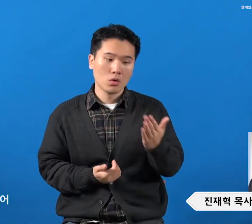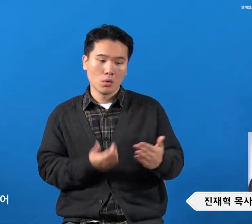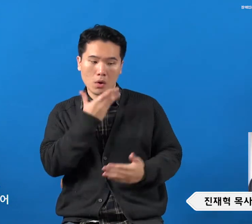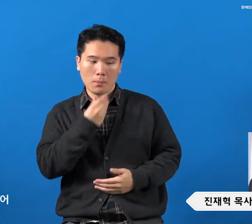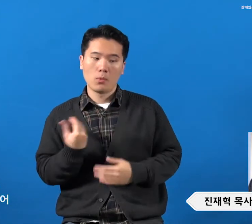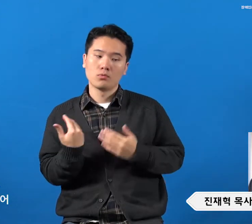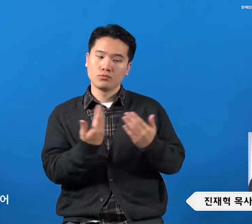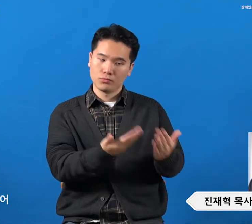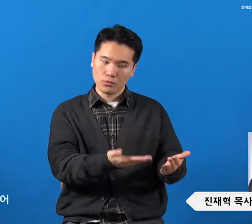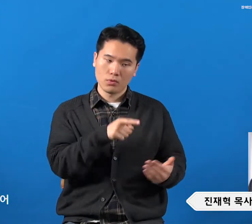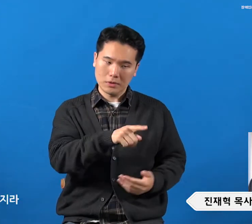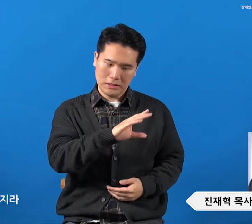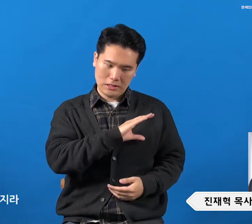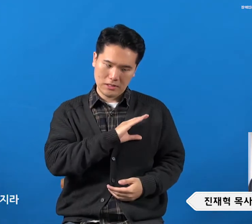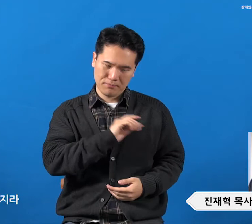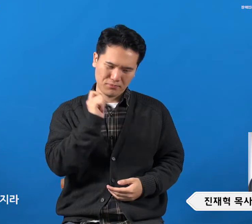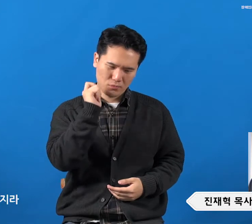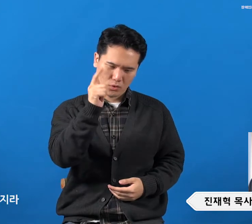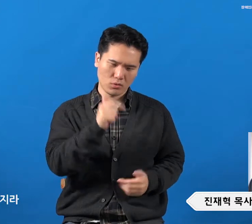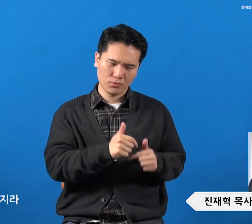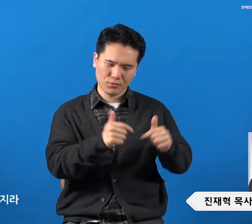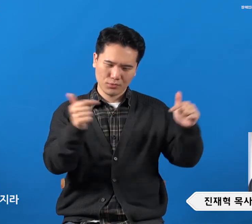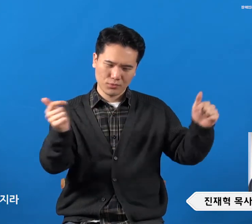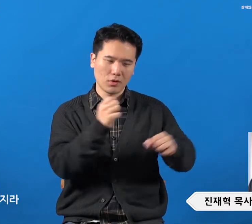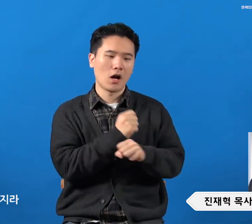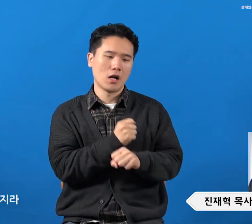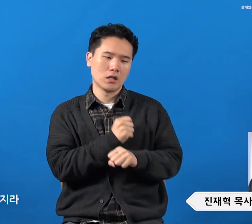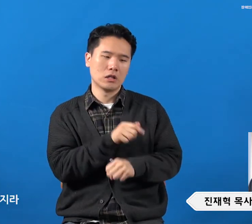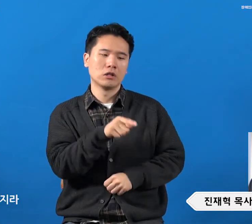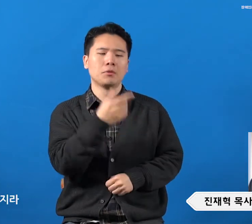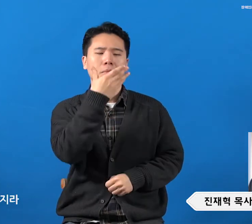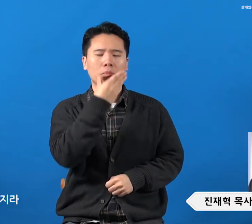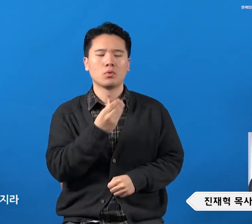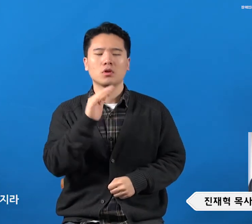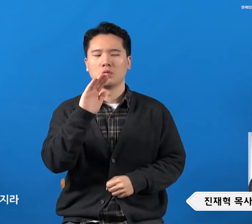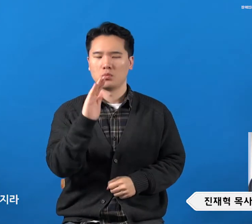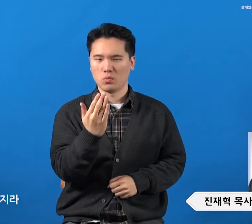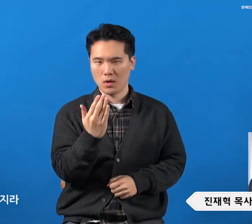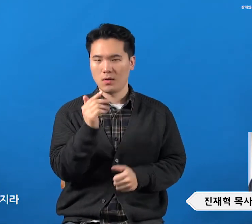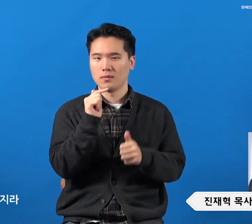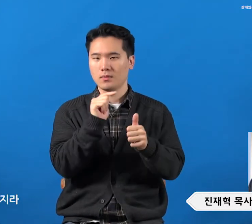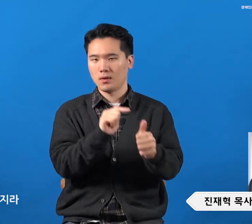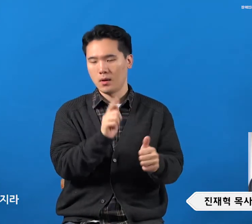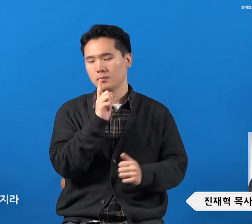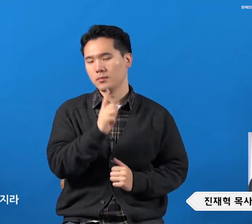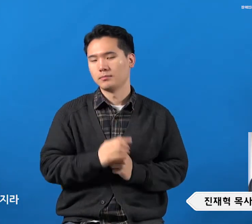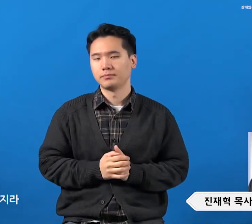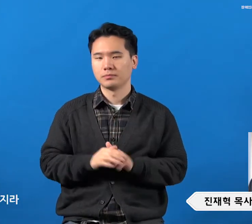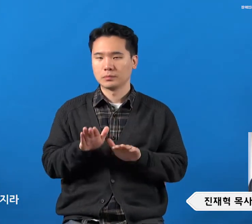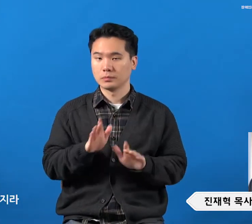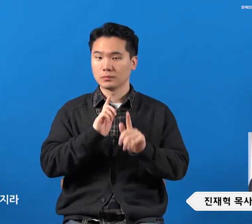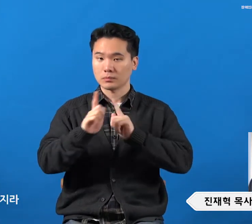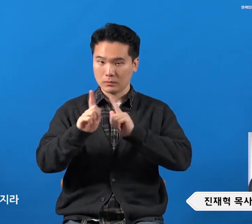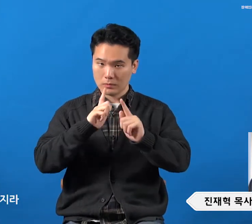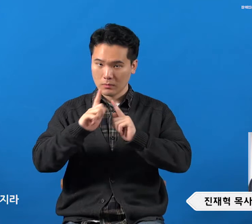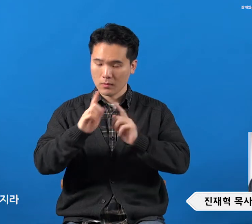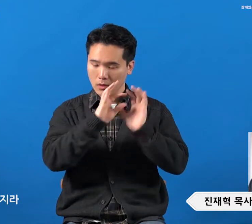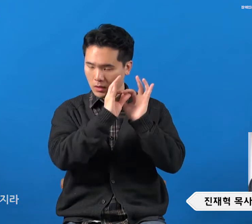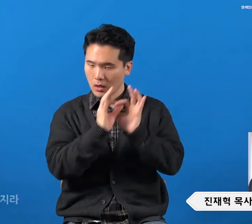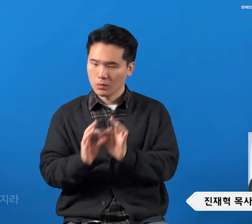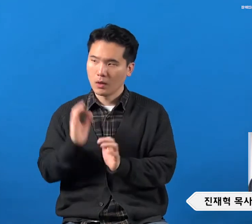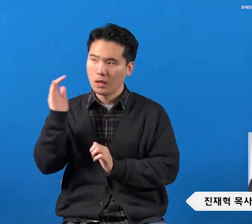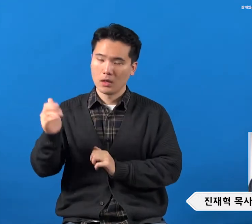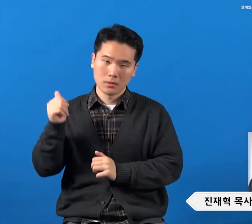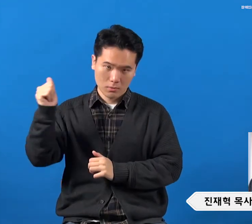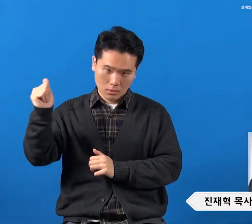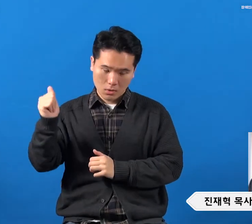이름을 창대하게 하리니 너는 복이 될지라. 오늘 성경은 우리 가운데 말씀합니다. 계속해서